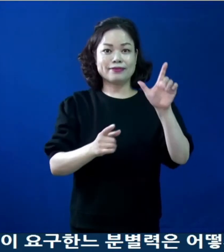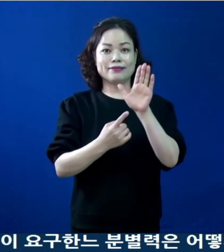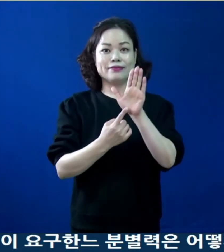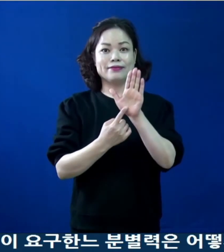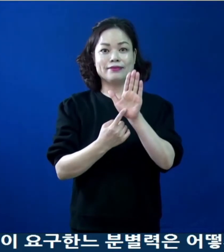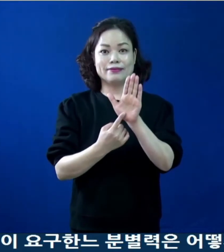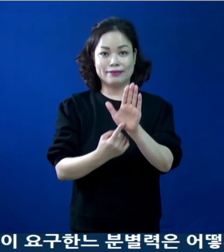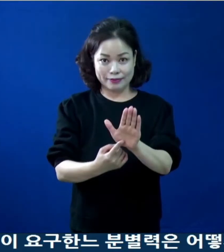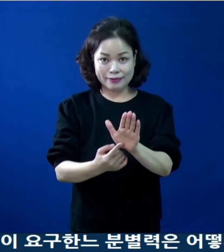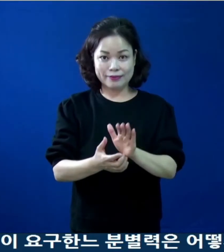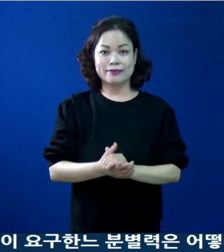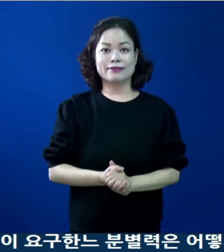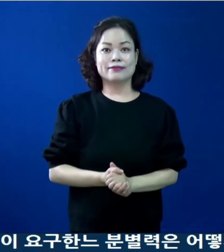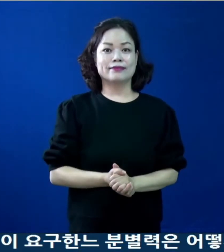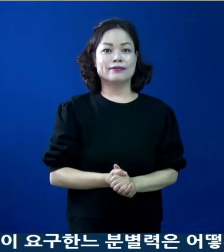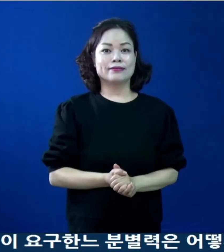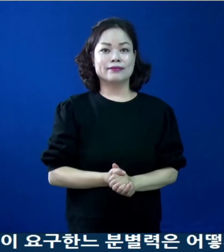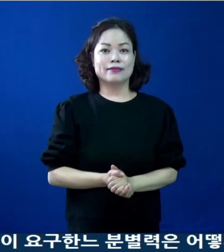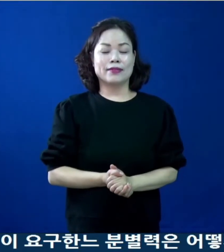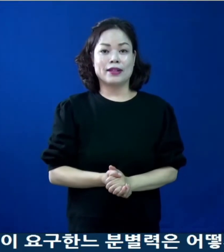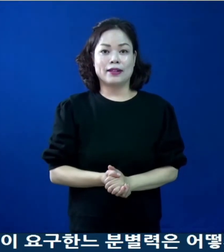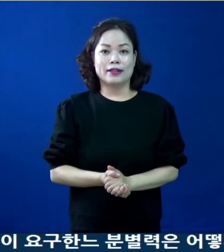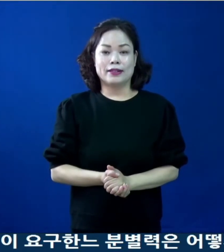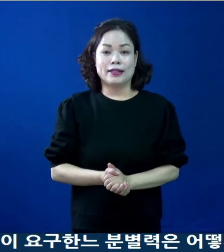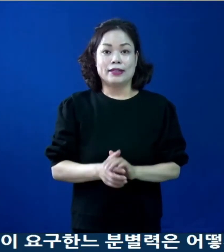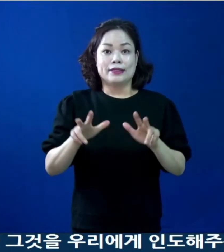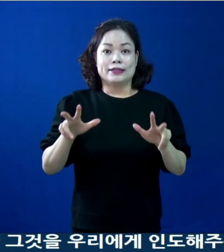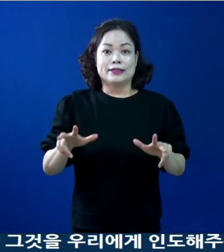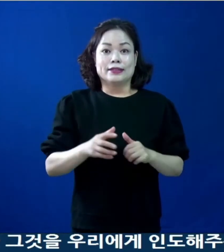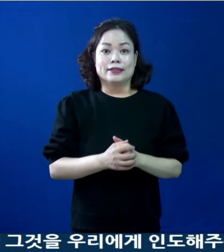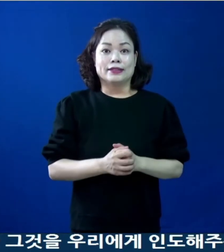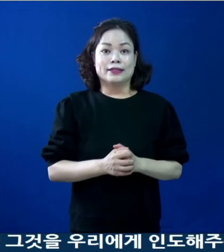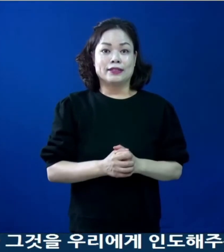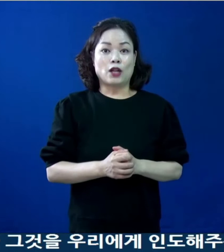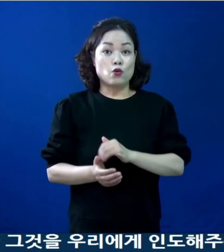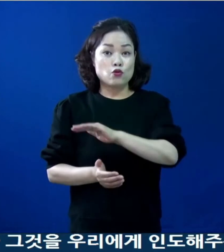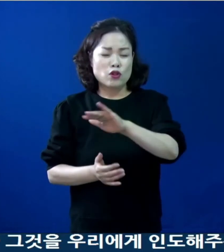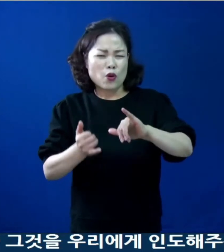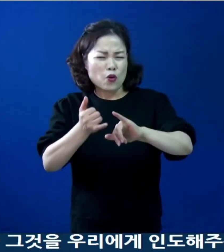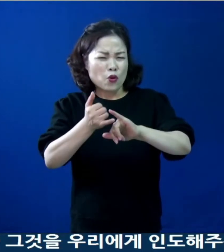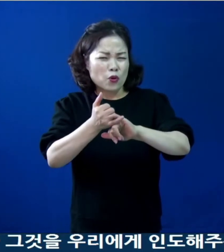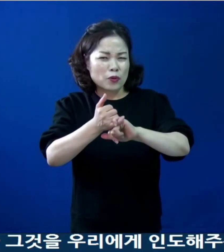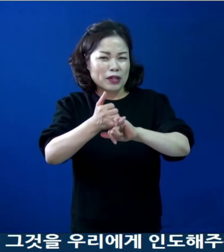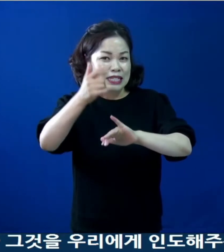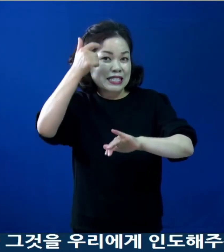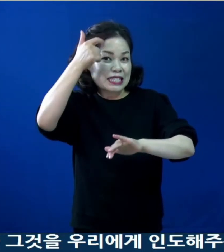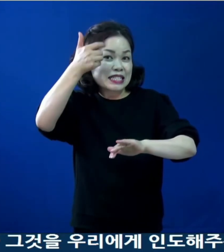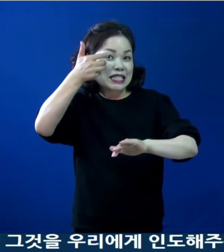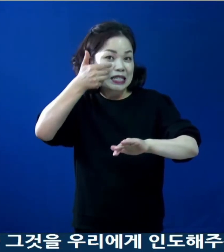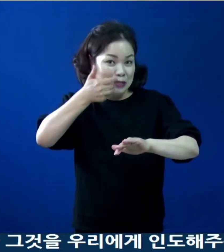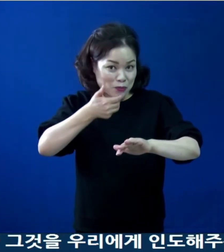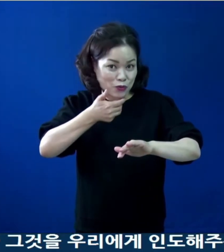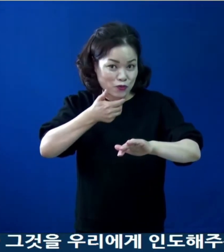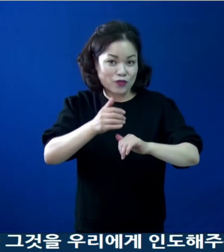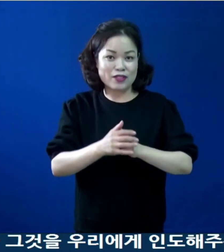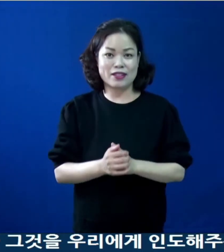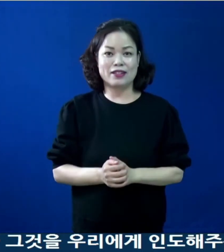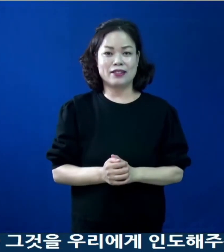수 있겠습니다. 자, 이제 우리에게 꼭 필요한 질문을 하나 던져봤으면